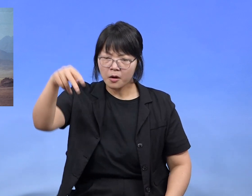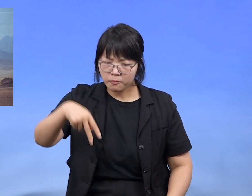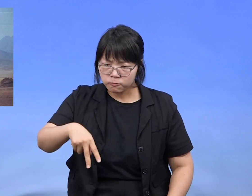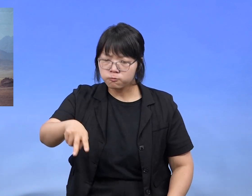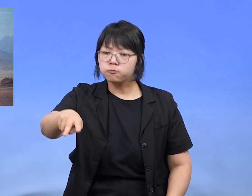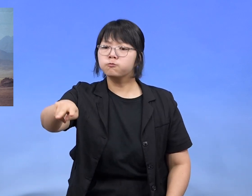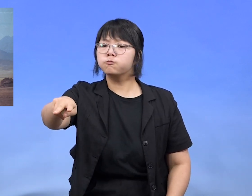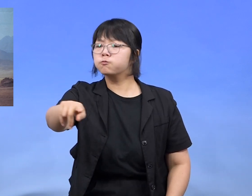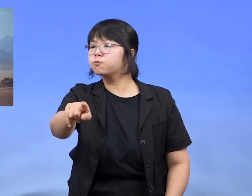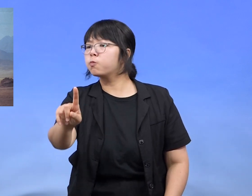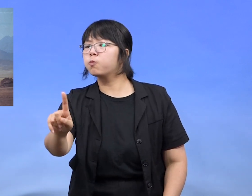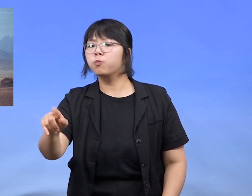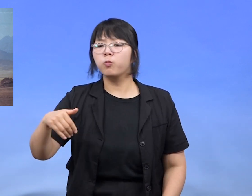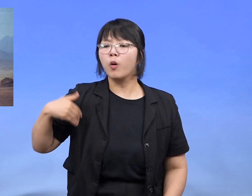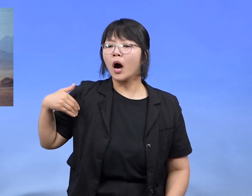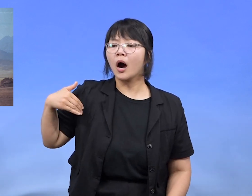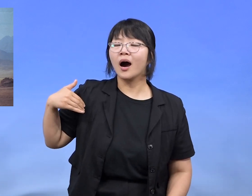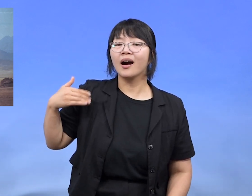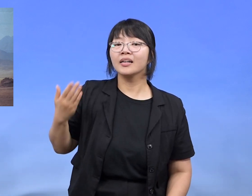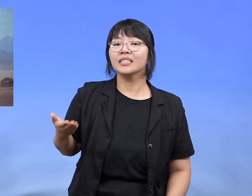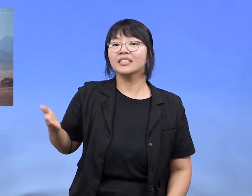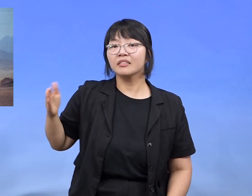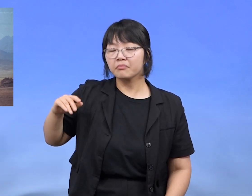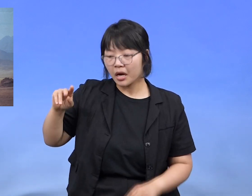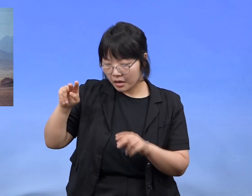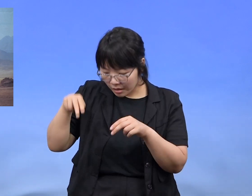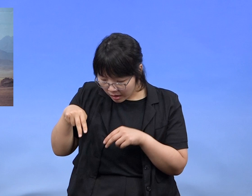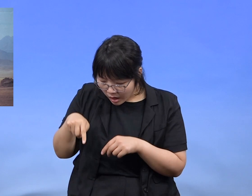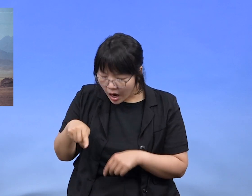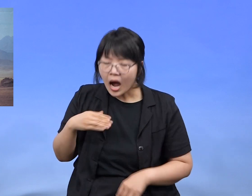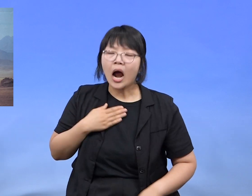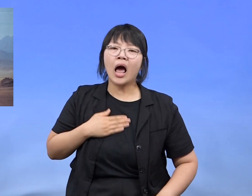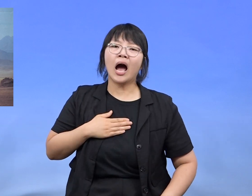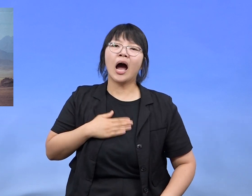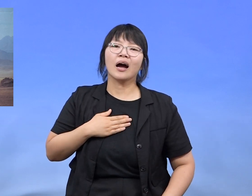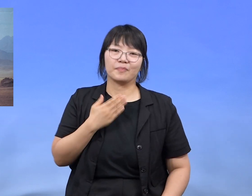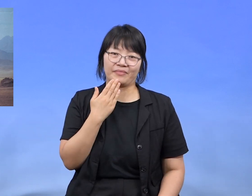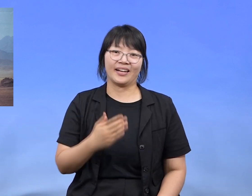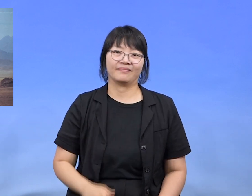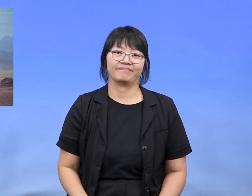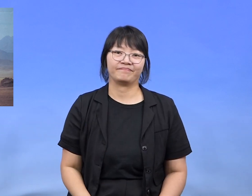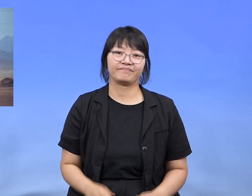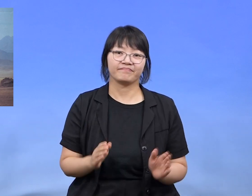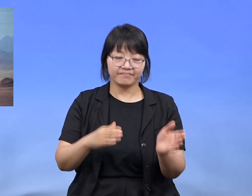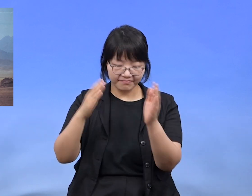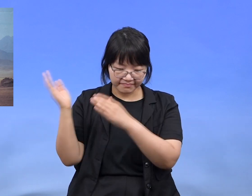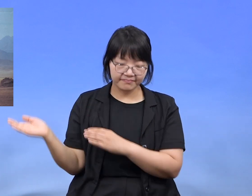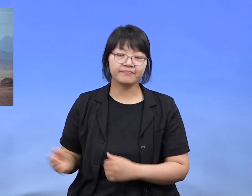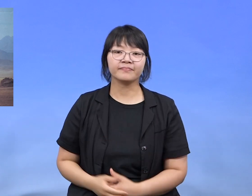제가 종종 드리는 말씀입니다만 아주 상당히 오래됐습니다만 이제